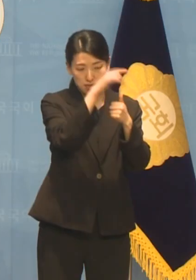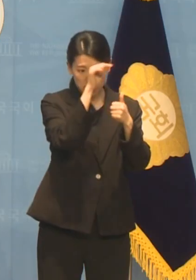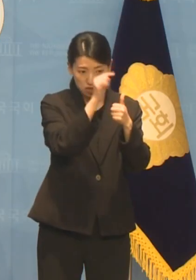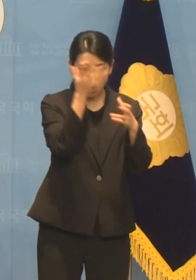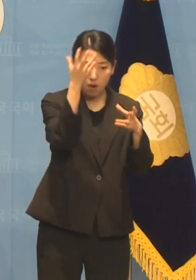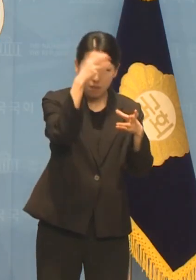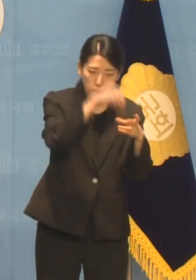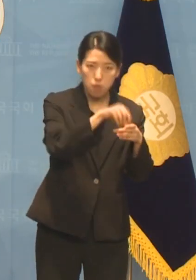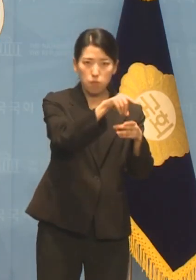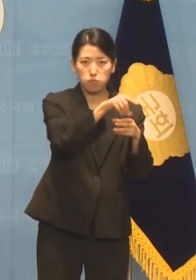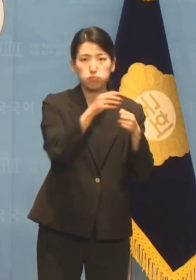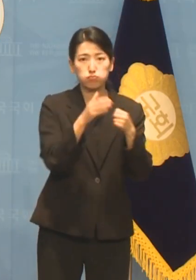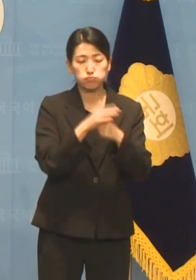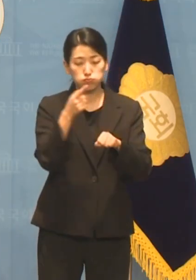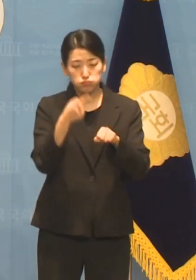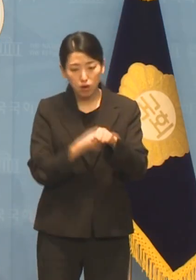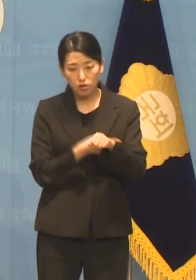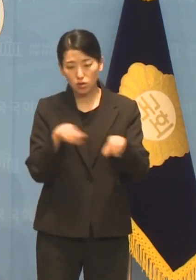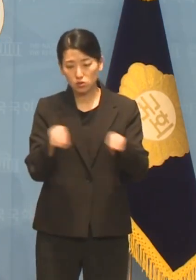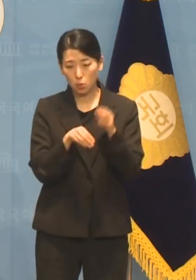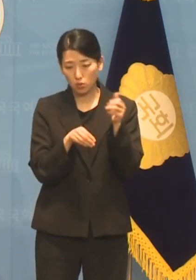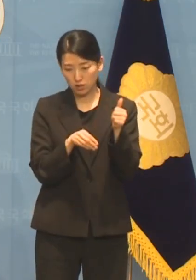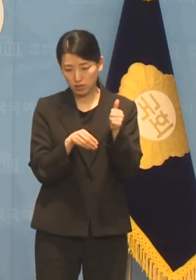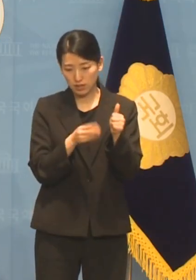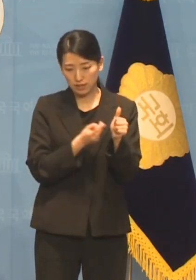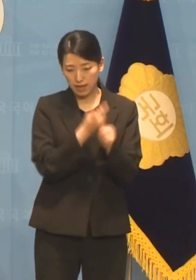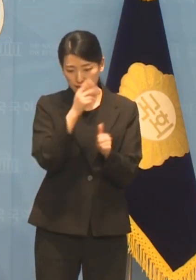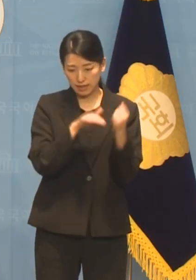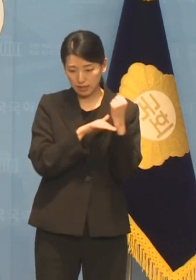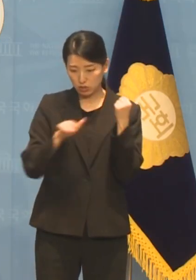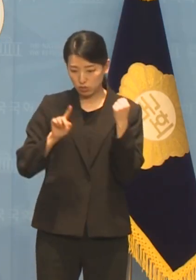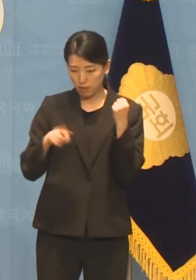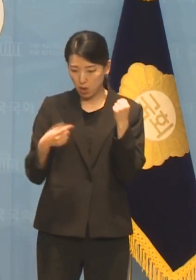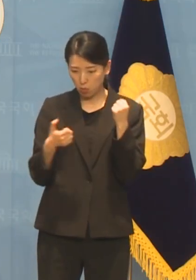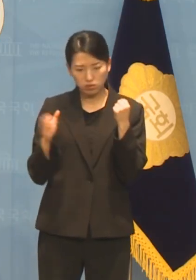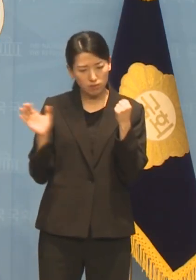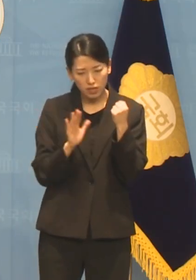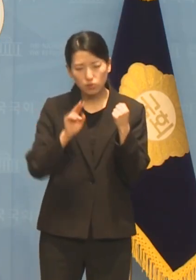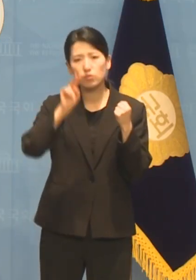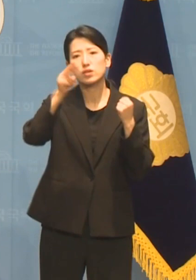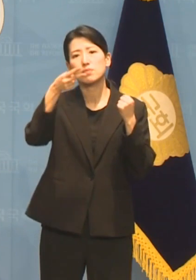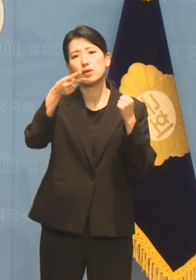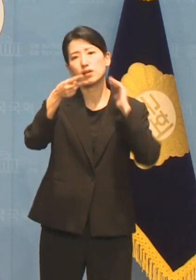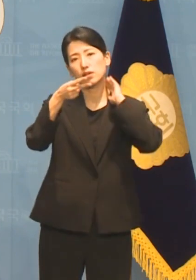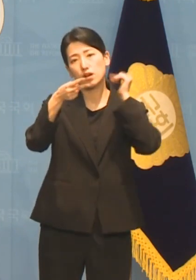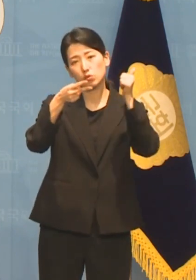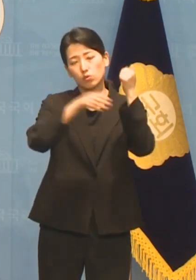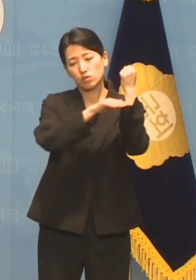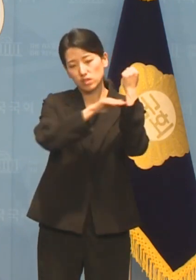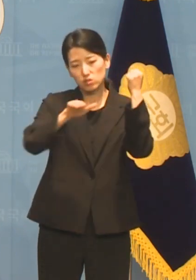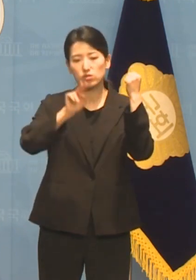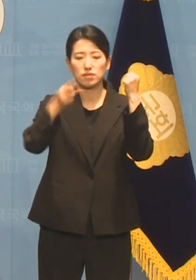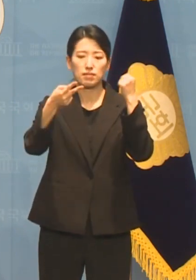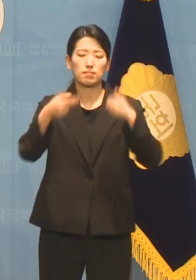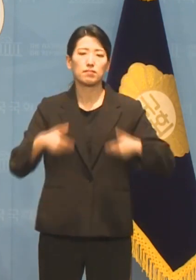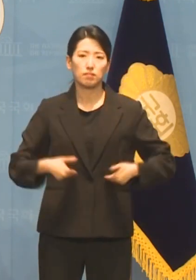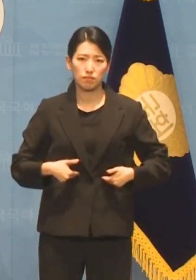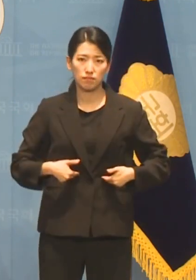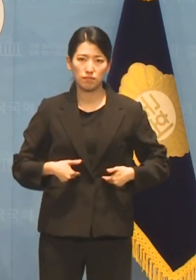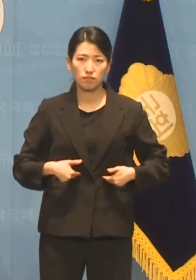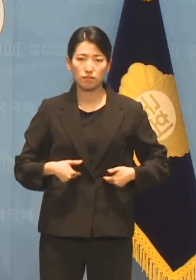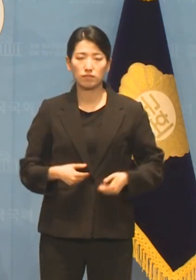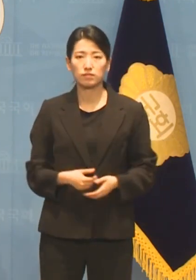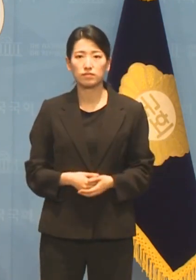있어 국회 의결 종족수는 200명이 맞습니다. 따라서 한 권한대행에 대한 탄핵